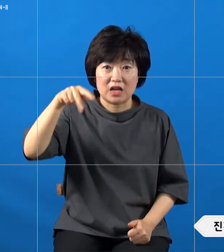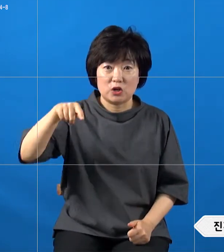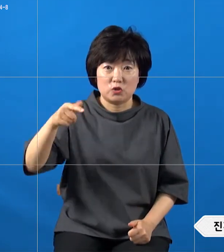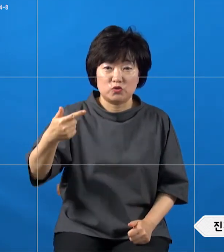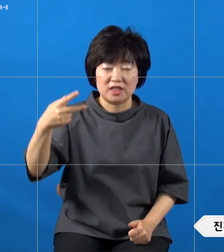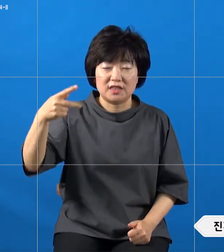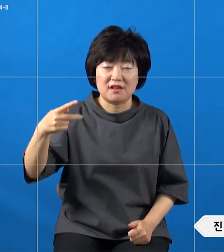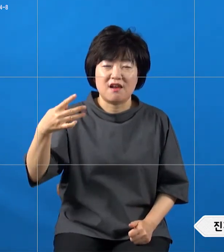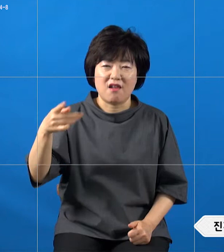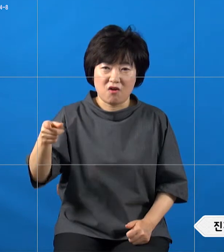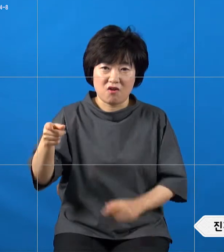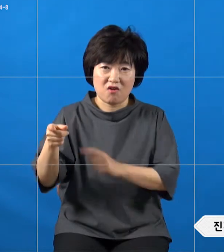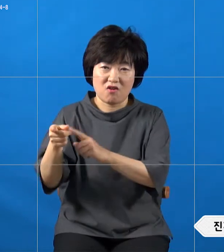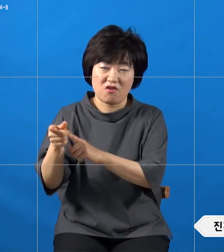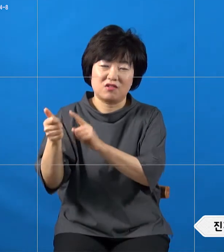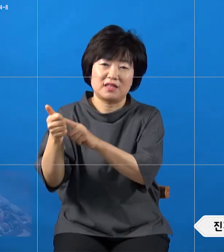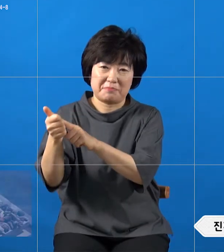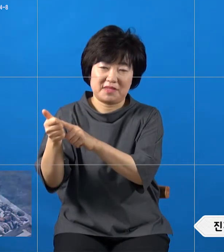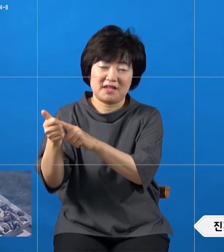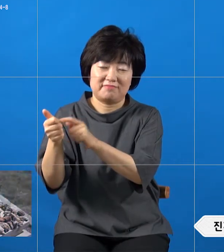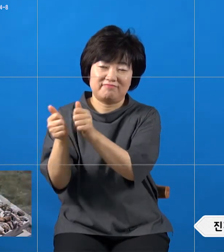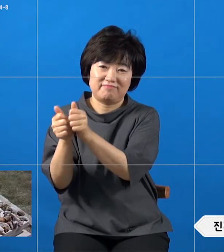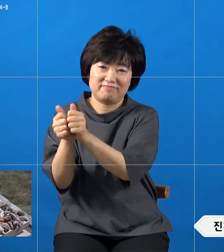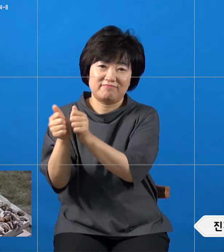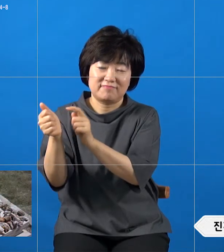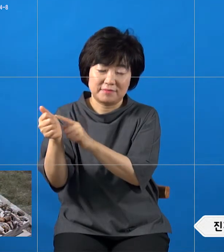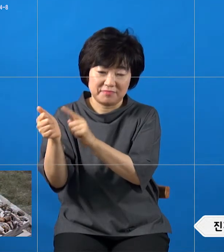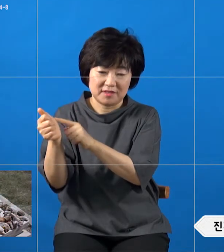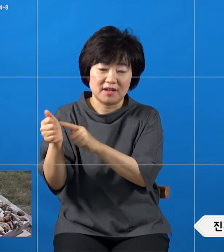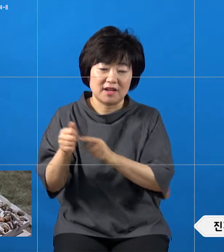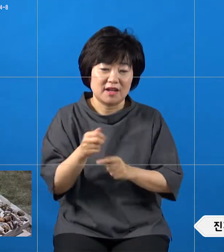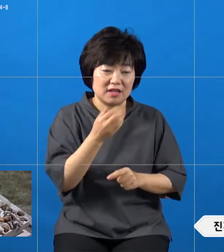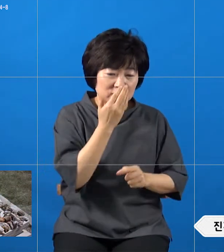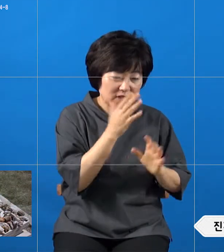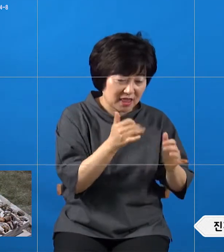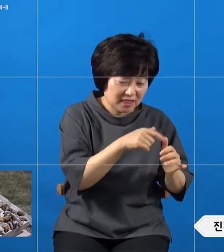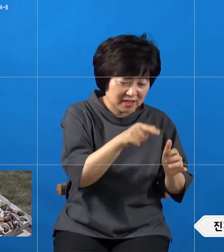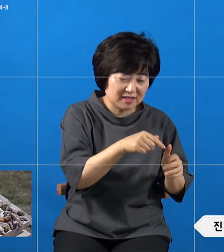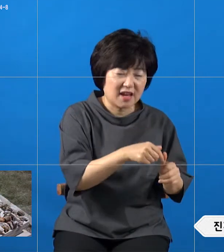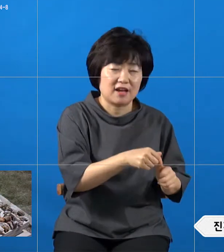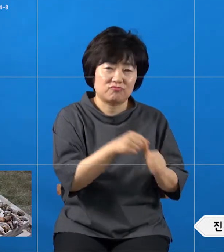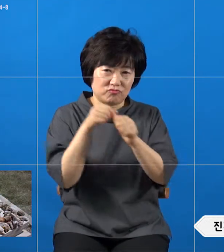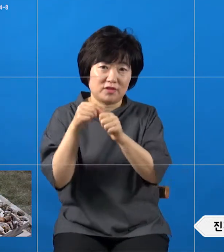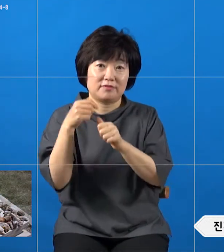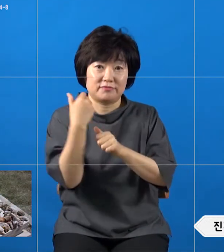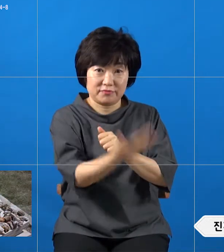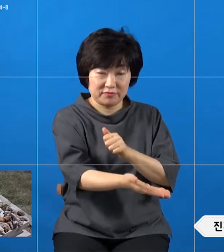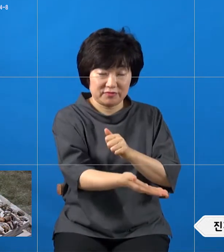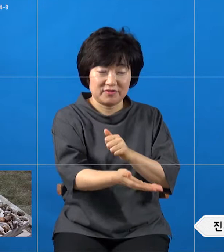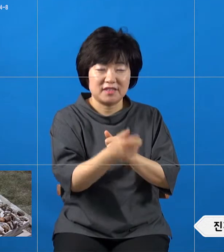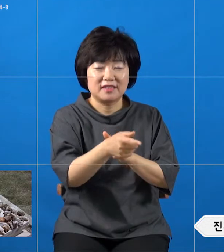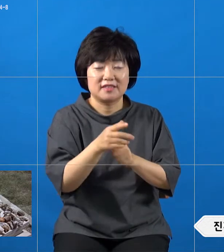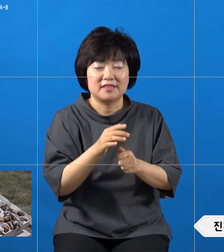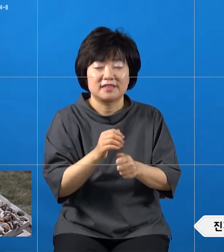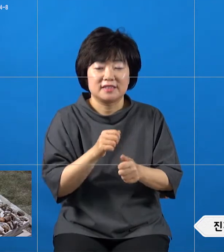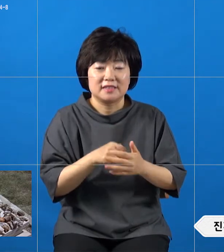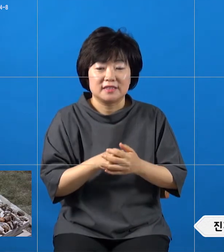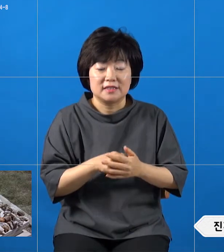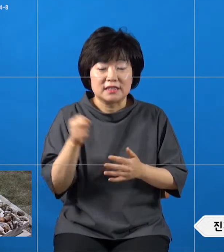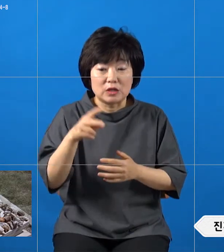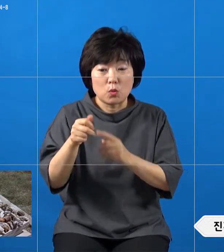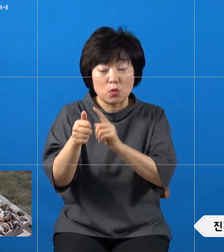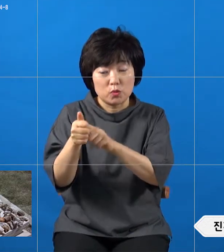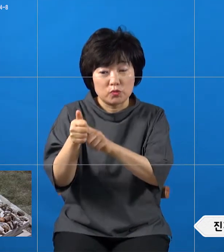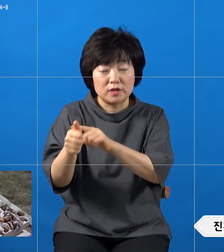마련되어져 있습니다. 그래서 그 영화 가운데도 마지막에 보면 출연자들과 실제 인물들이 그의